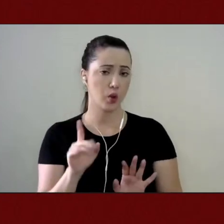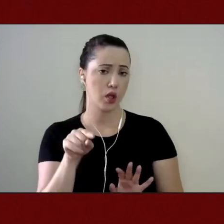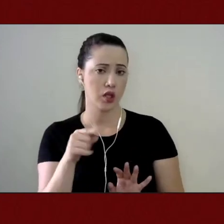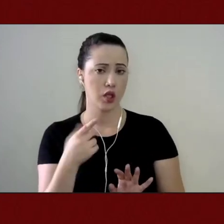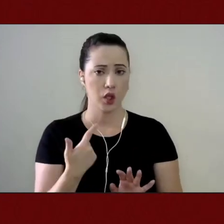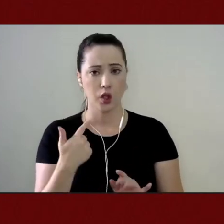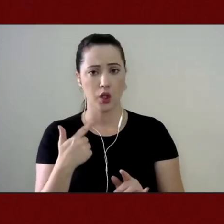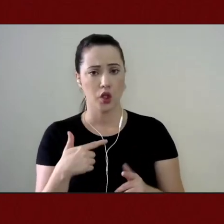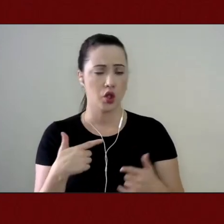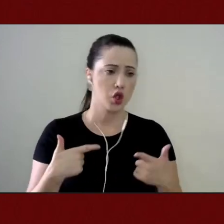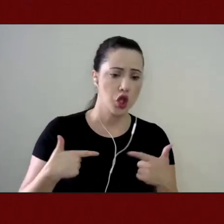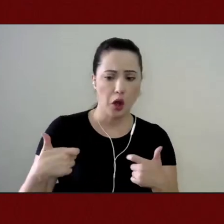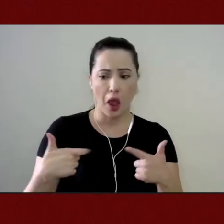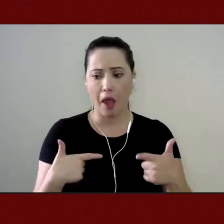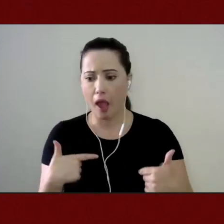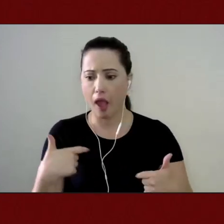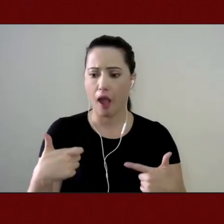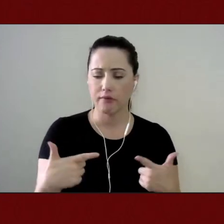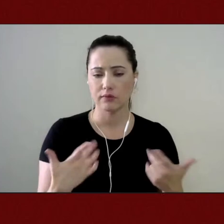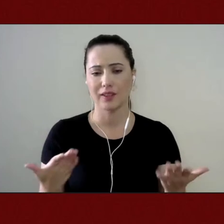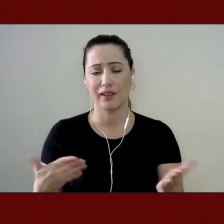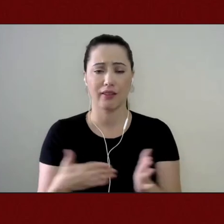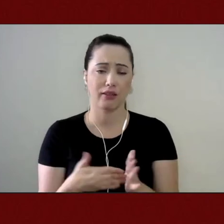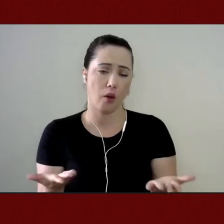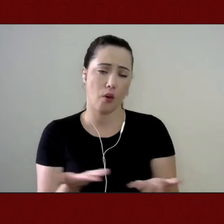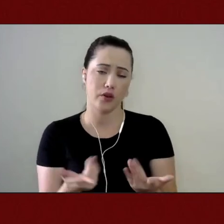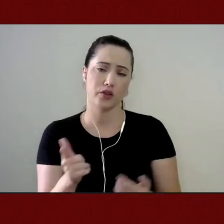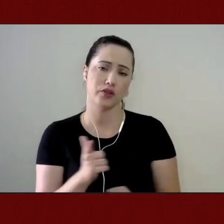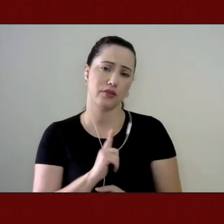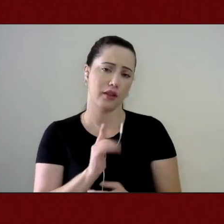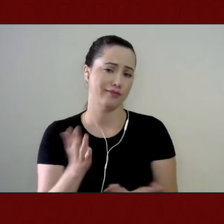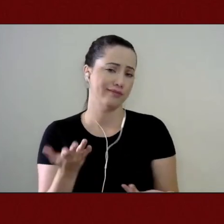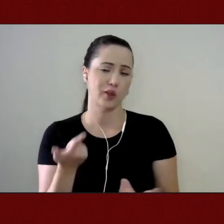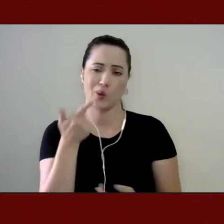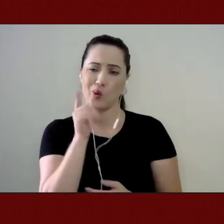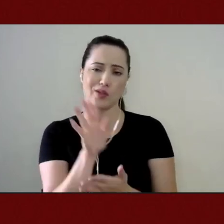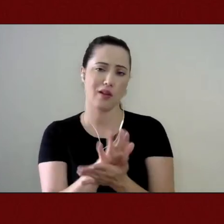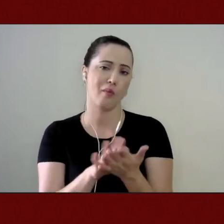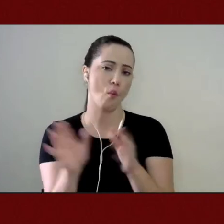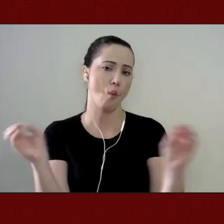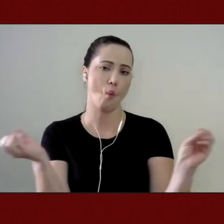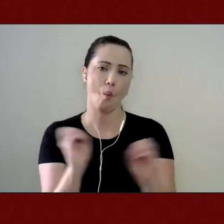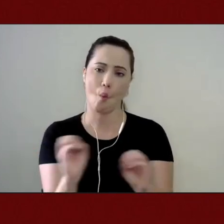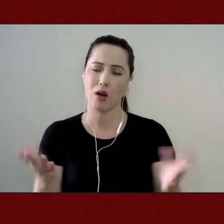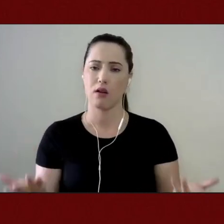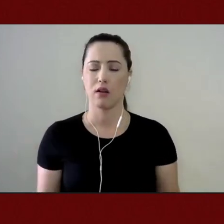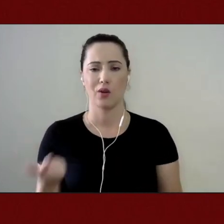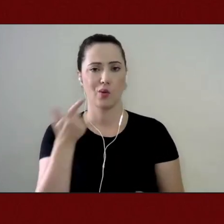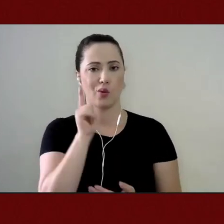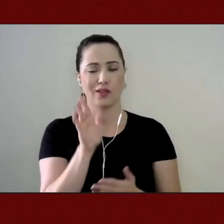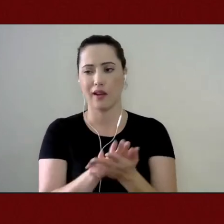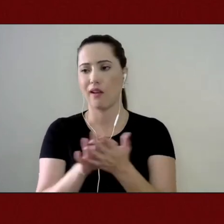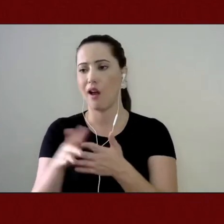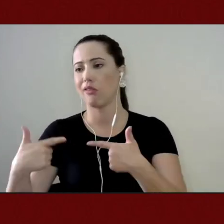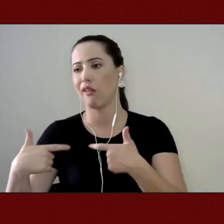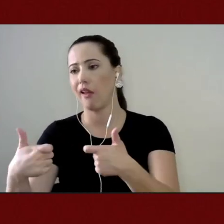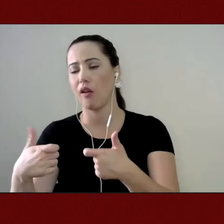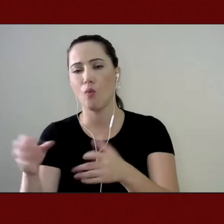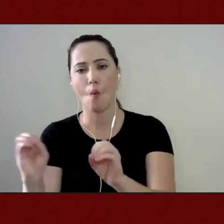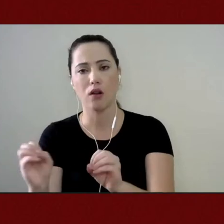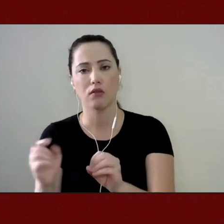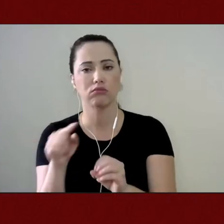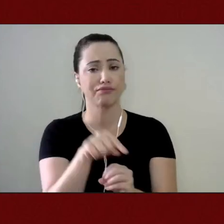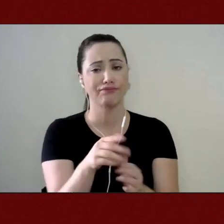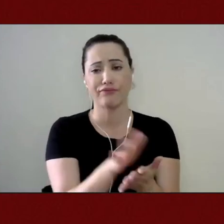guerrilha, que alguns fazem até hoje e que não levam a nada, né, nem a guerrilha e nem a coisa nenhuma.